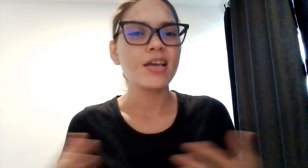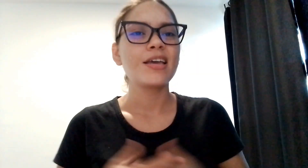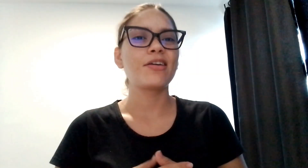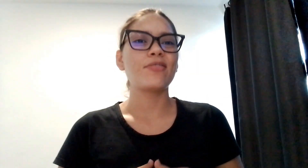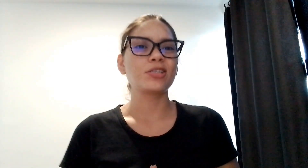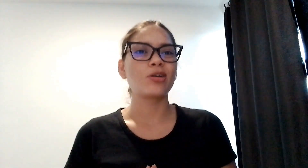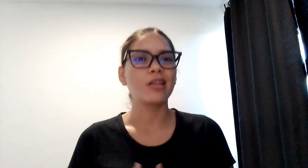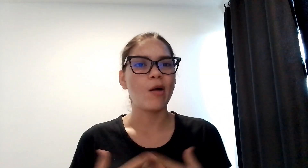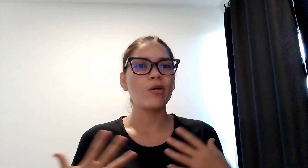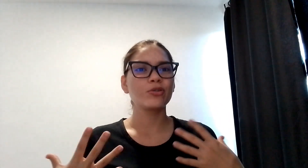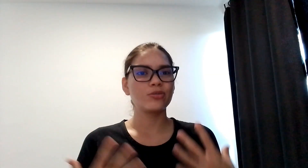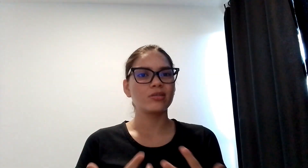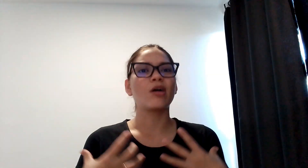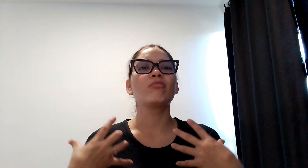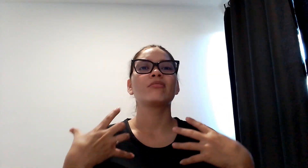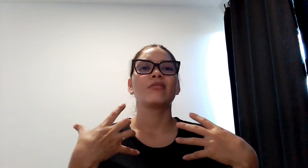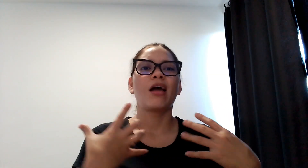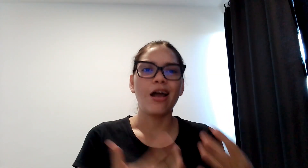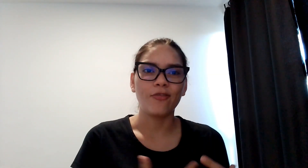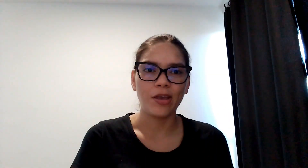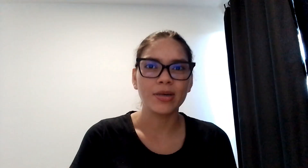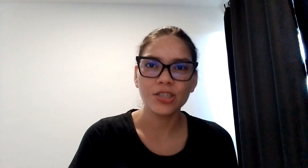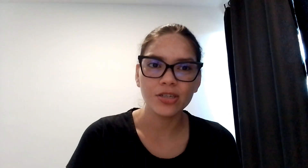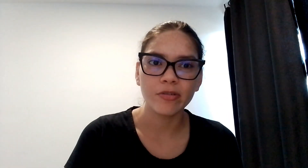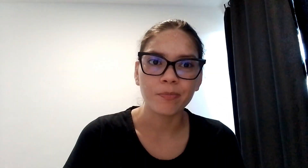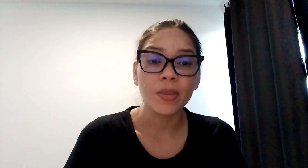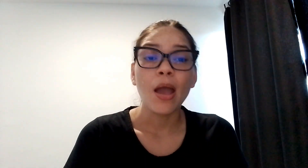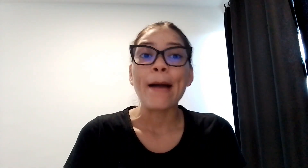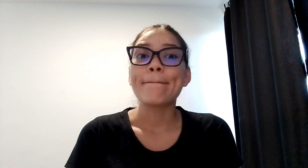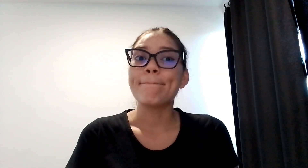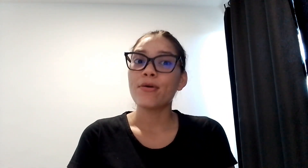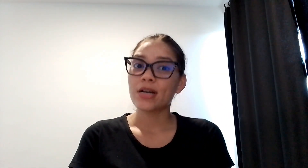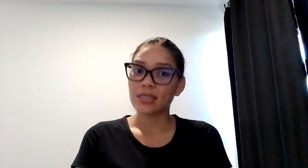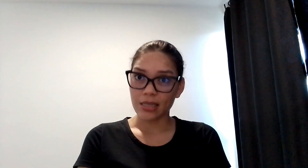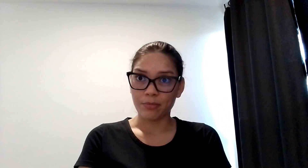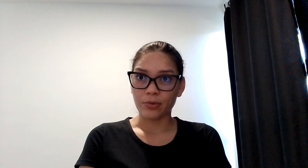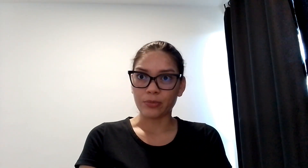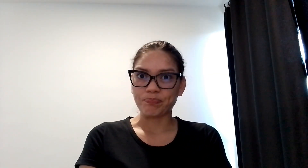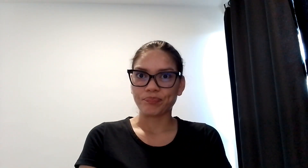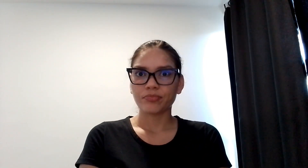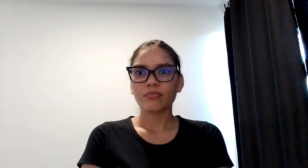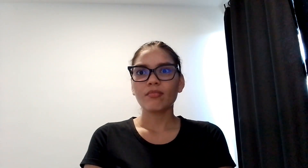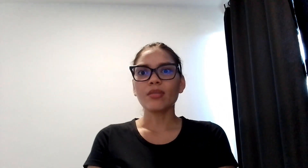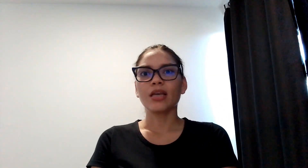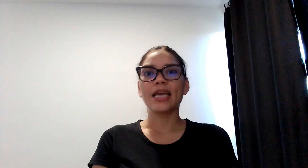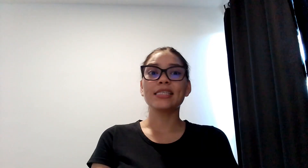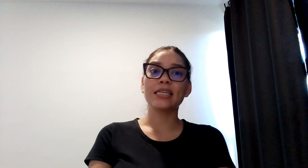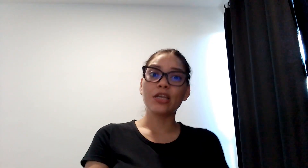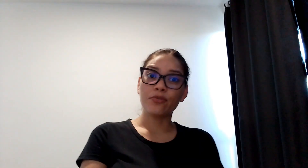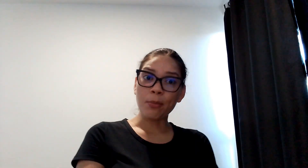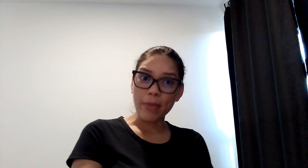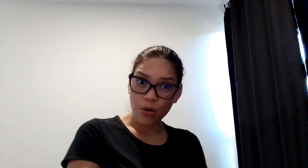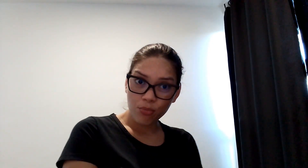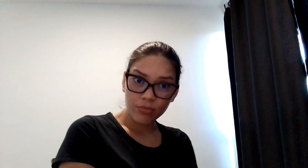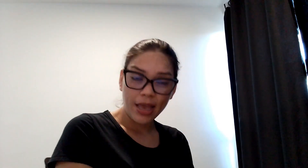que vai se tornar uma construção afirmativa. Por exemplo, esse livro é meu. Esse